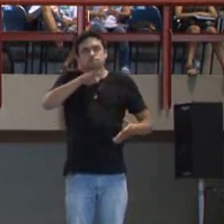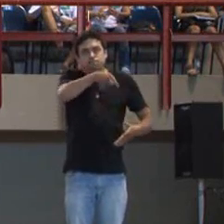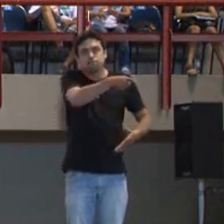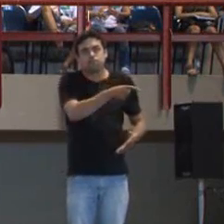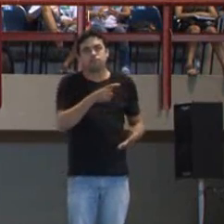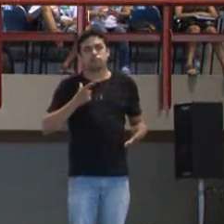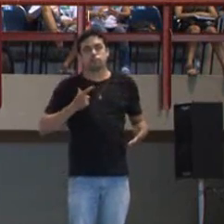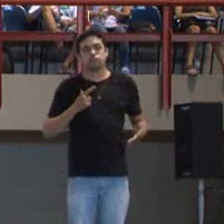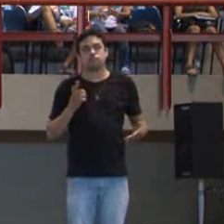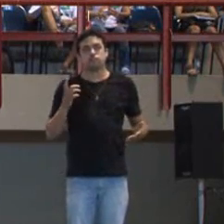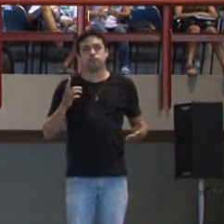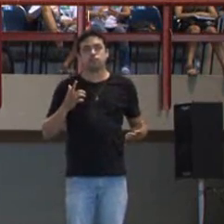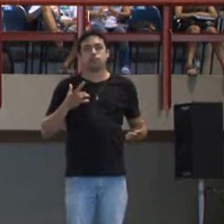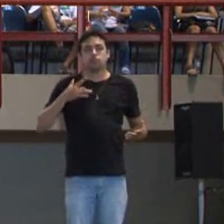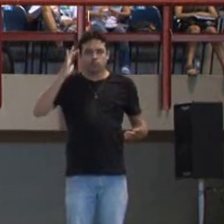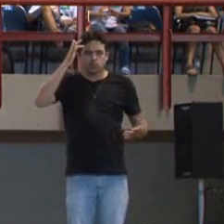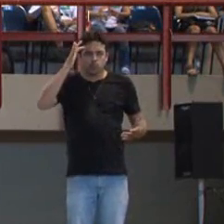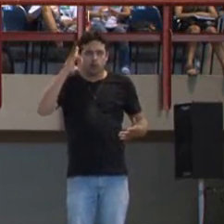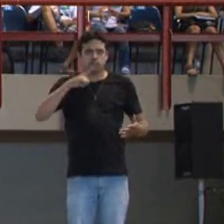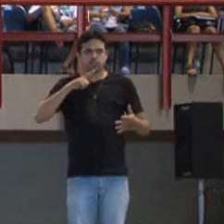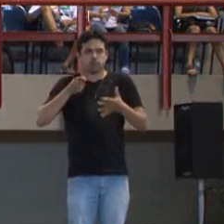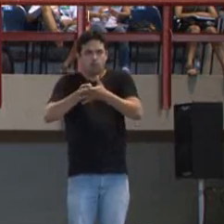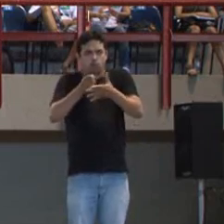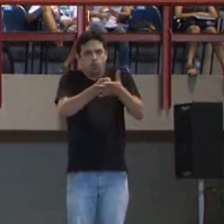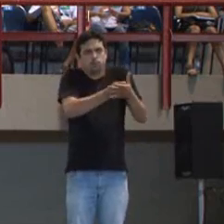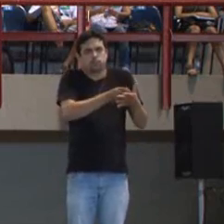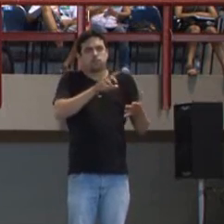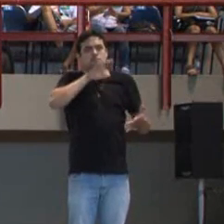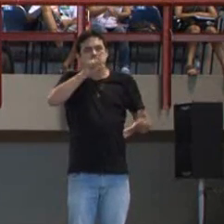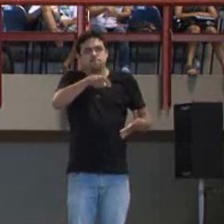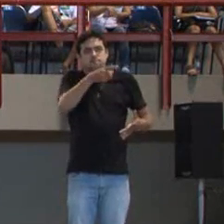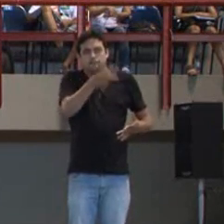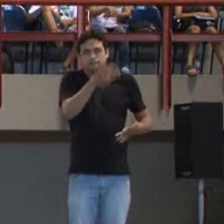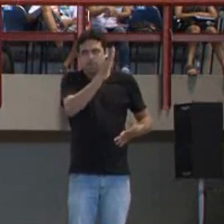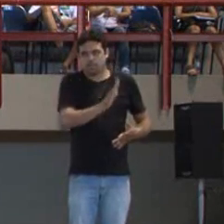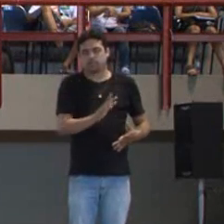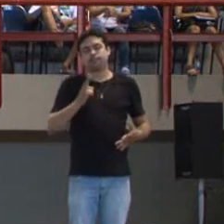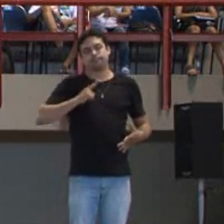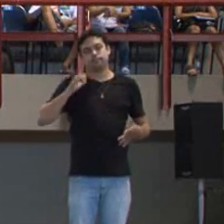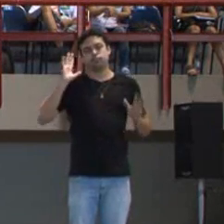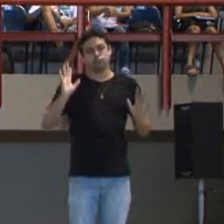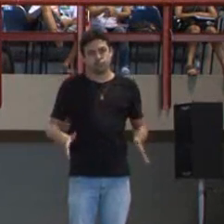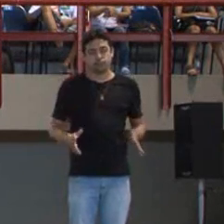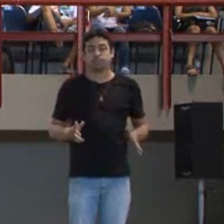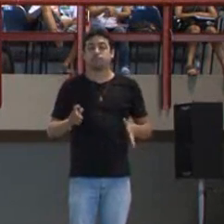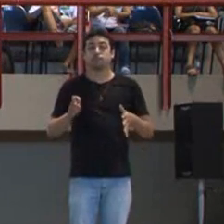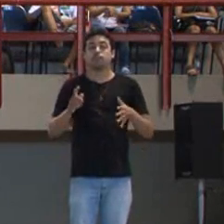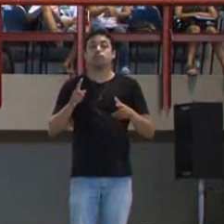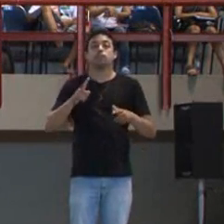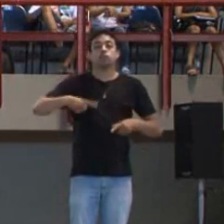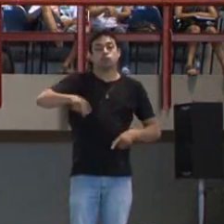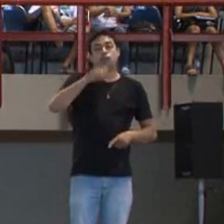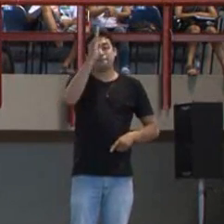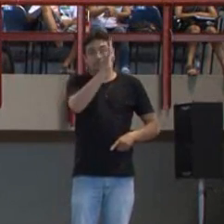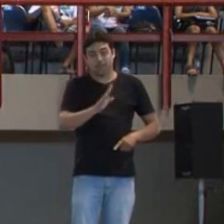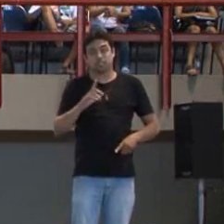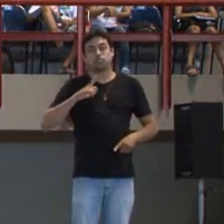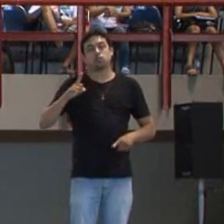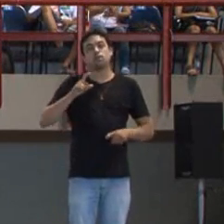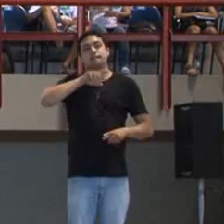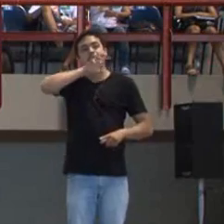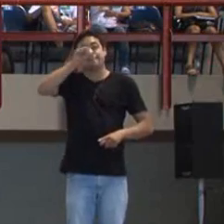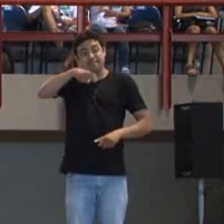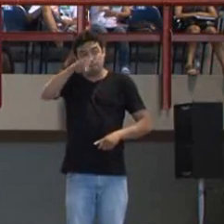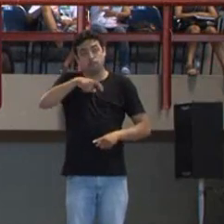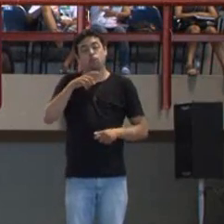Eu vou fazer uma pergunta diferente. Vocês acham que tem opressão fiscal no Brasil? Só tem. Tá? Nós somos um dos países que mais paga